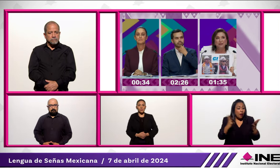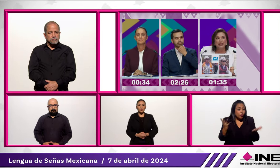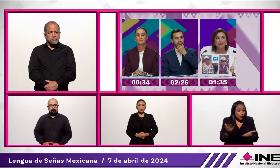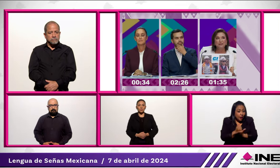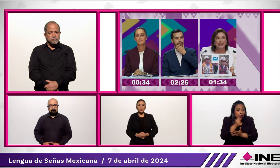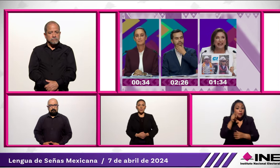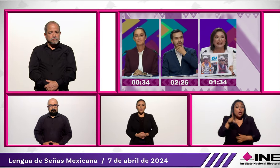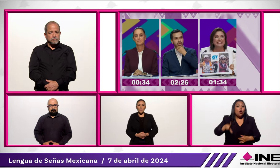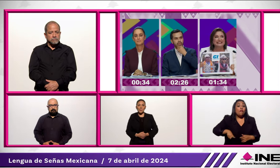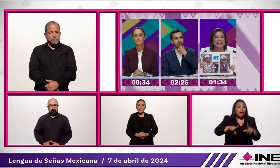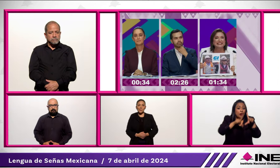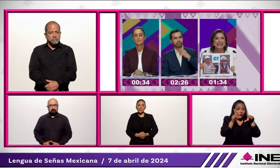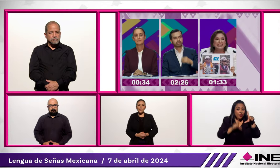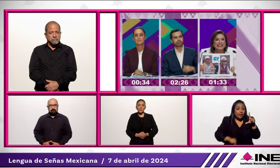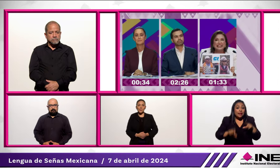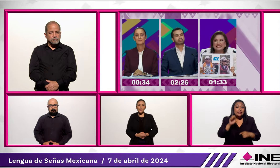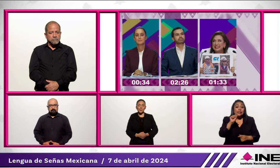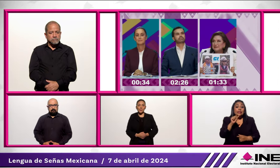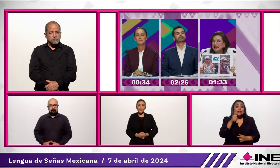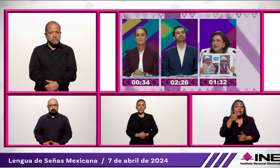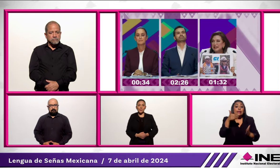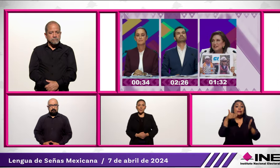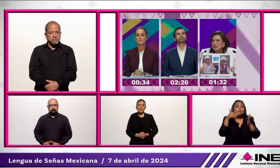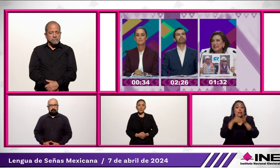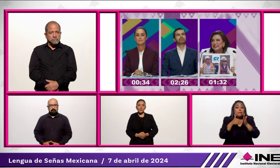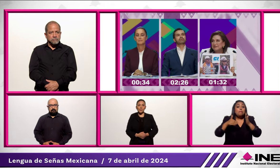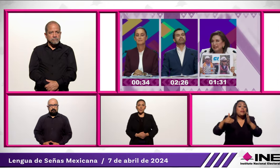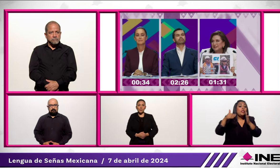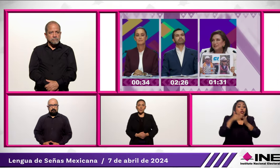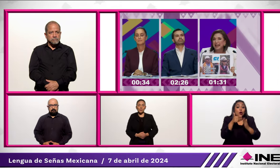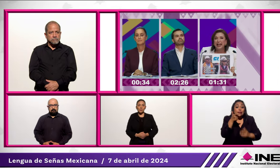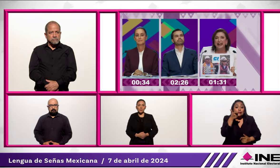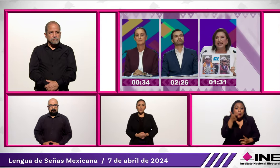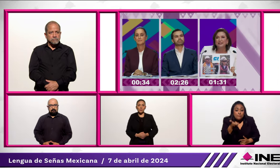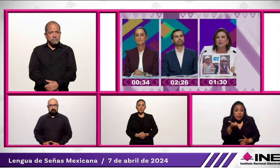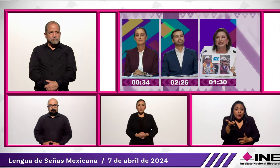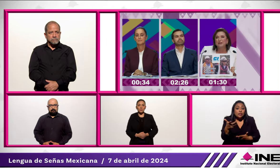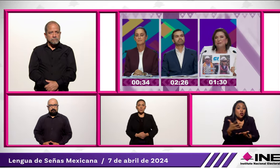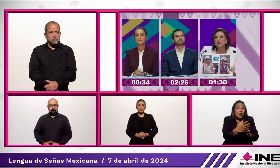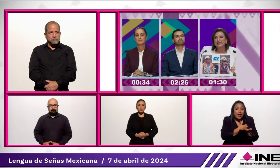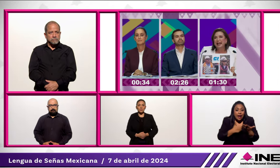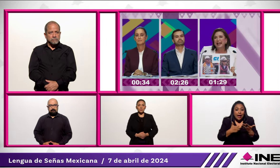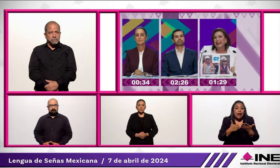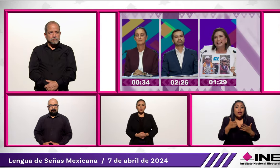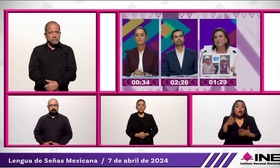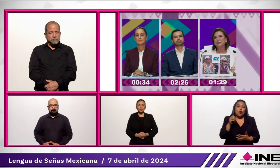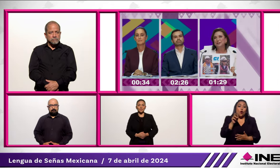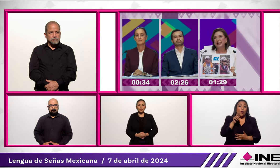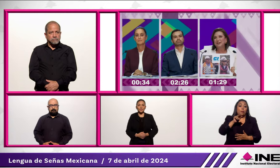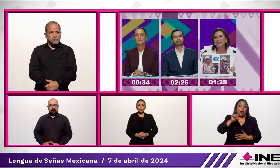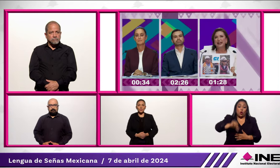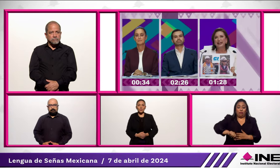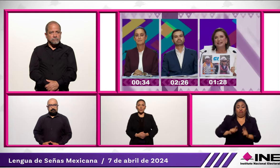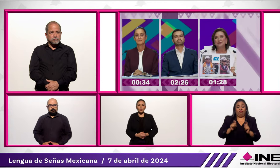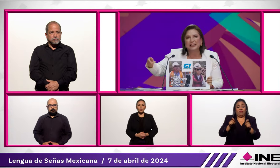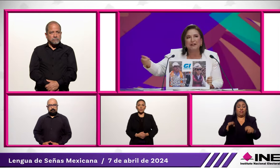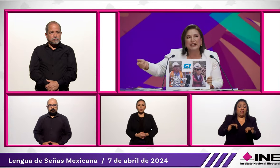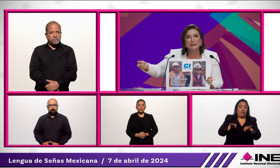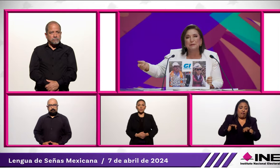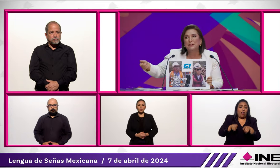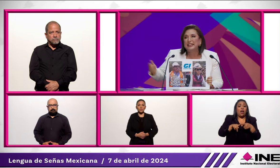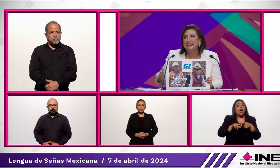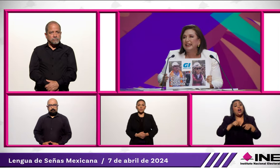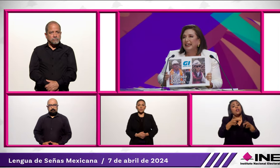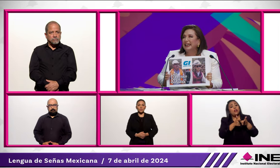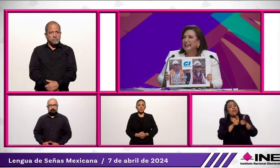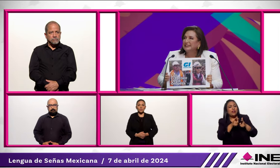con el gobierno federal? 66 mil millones de pesos. A rato de Yauro Pesa es funcionario, a rato trabaja